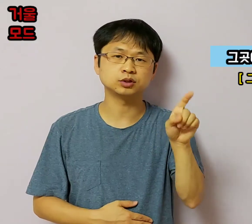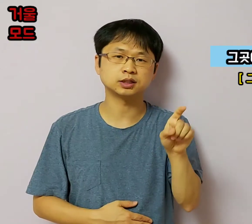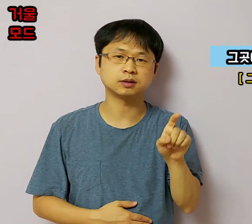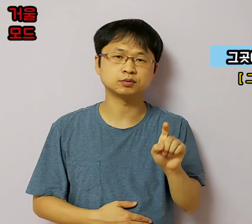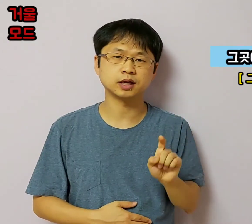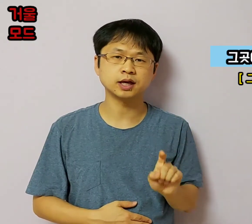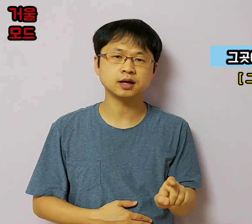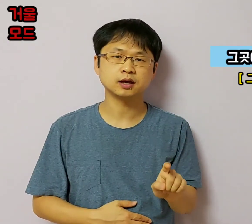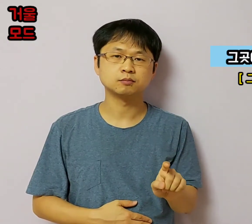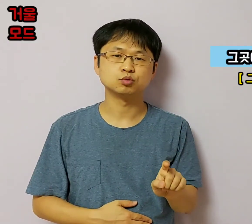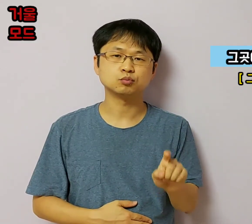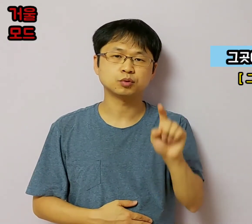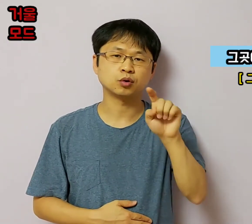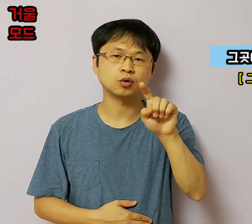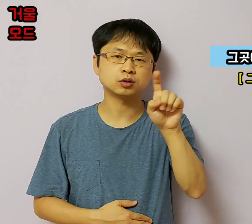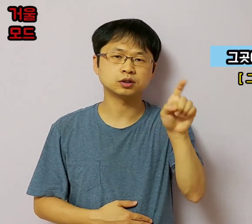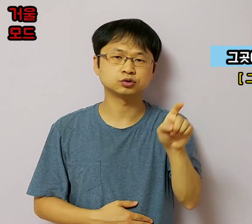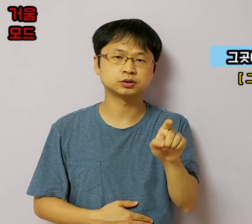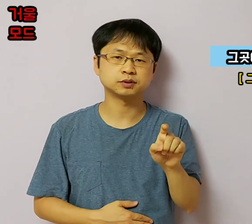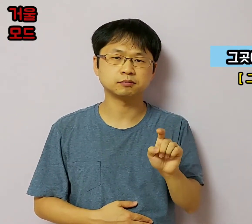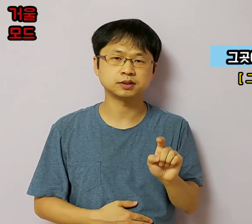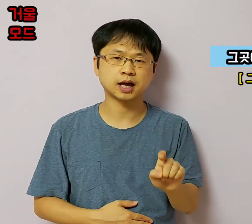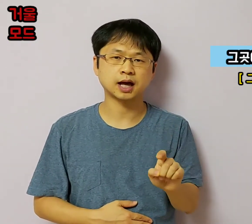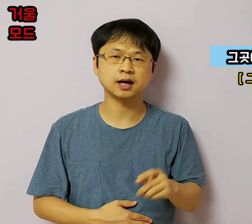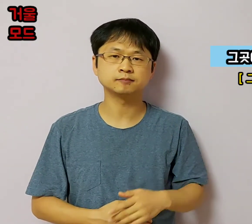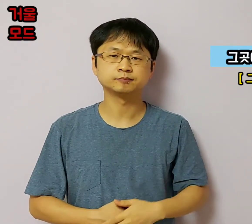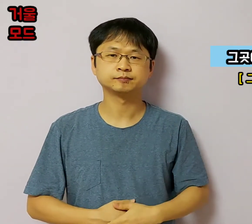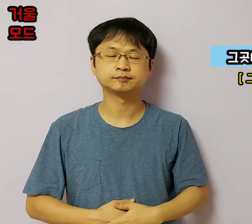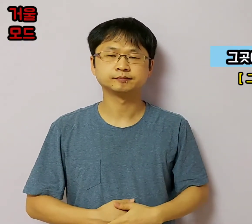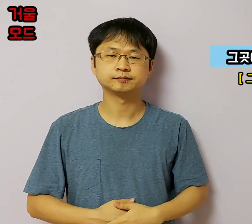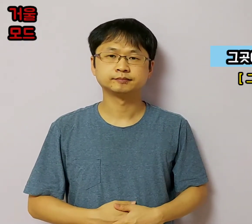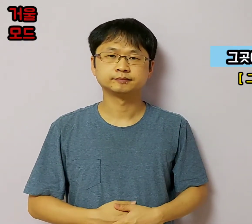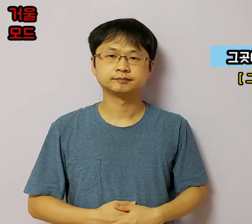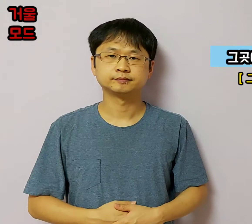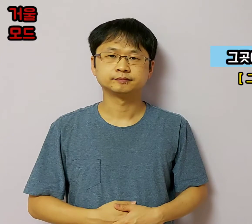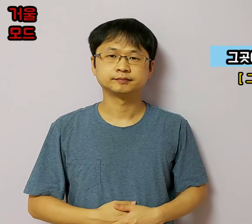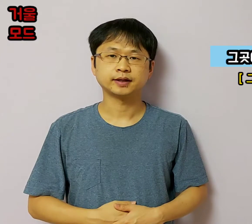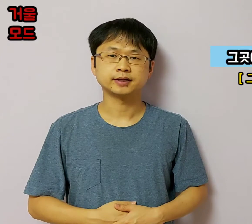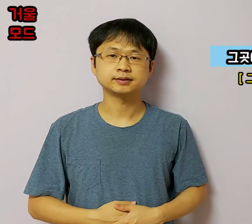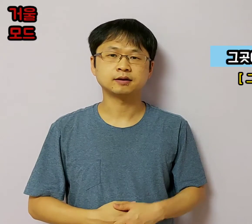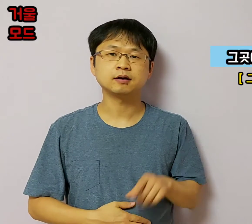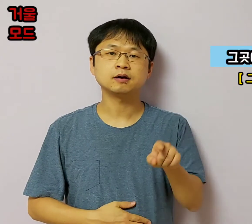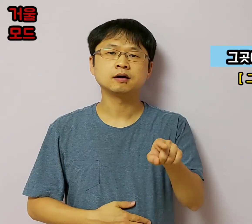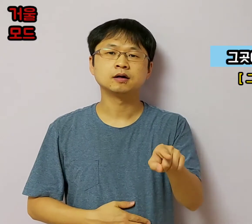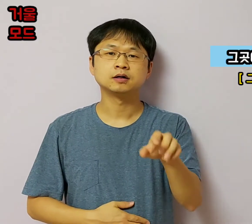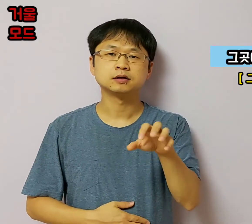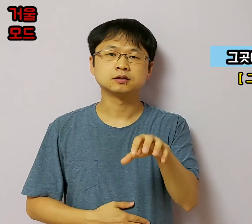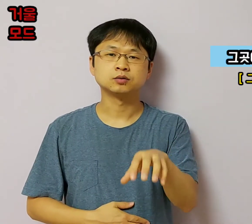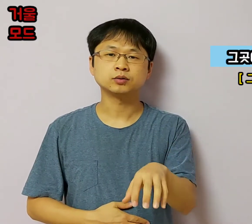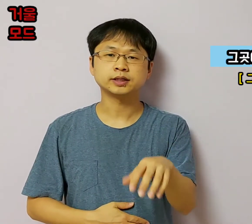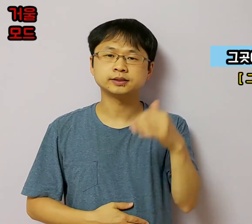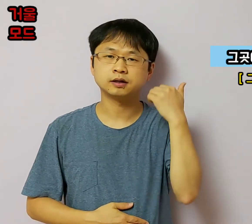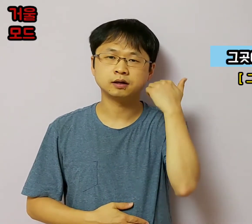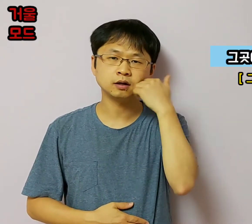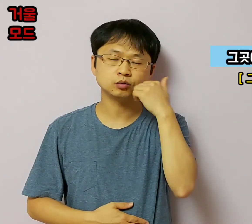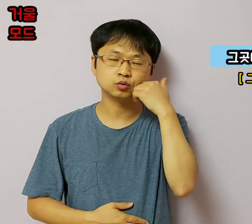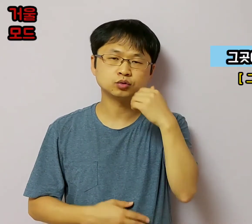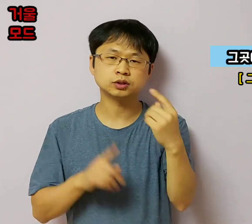의문이기 때문에 물음표 그려주시면 됩니다. 네, 그래서 그곳에서